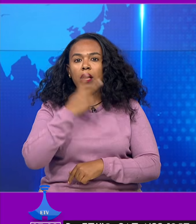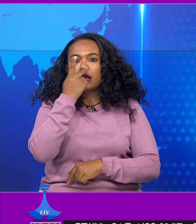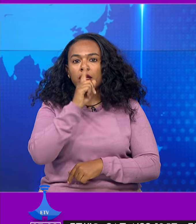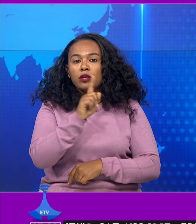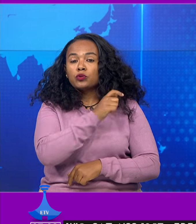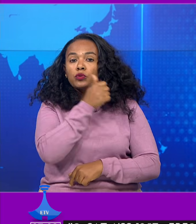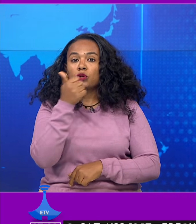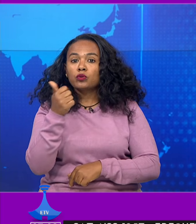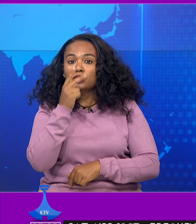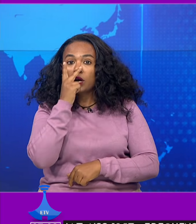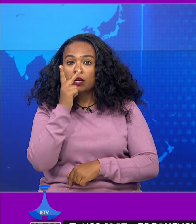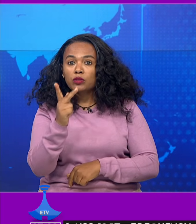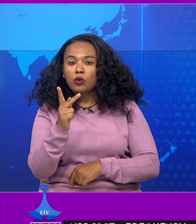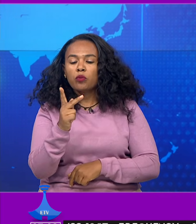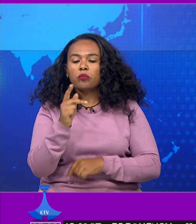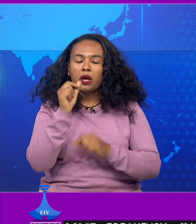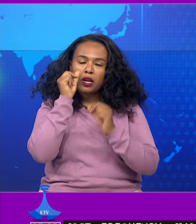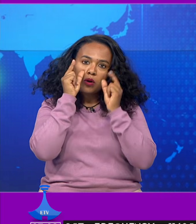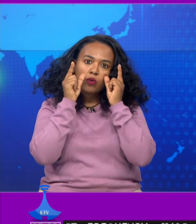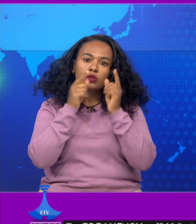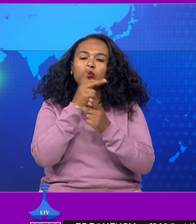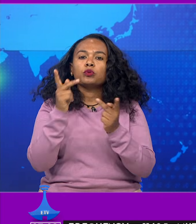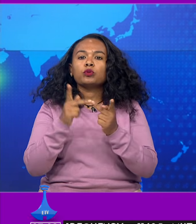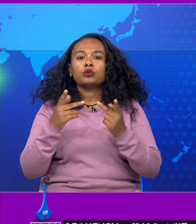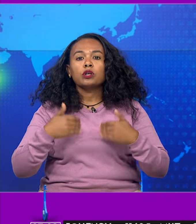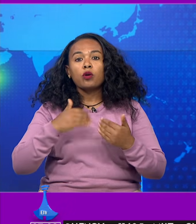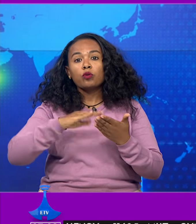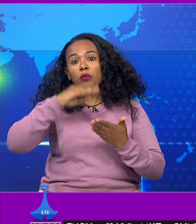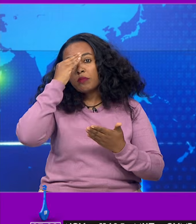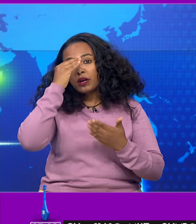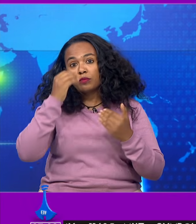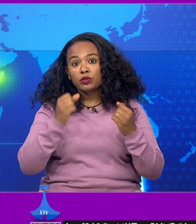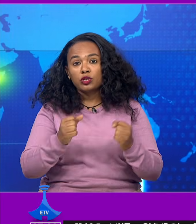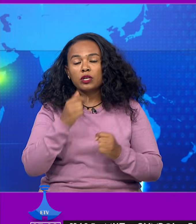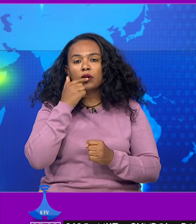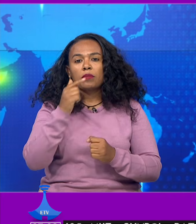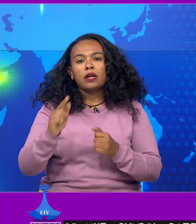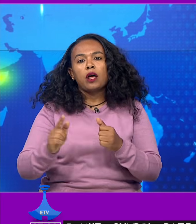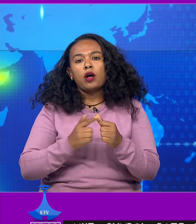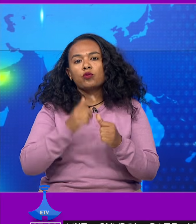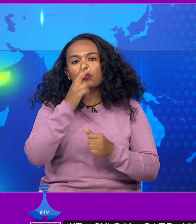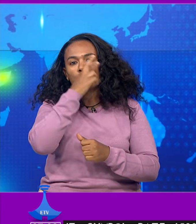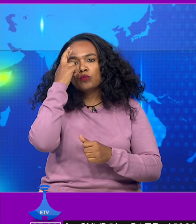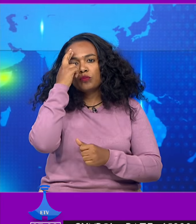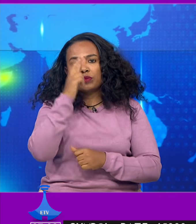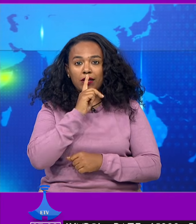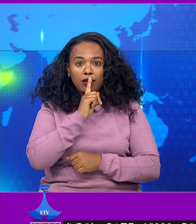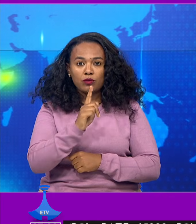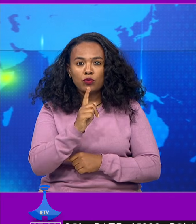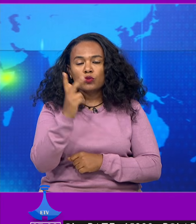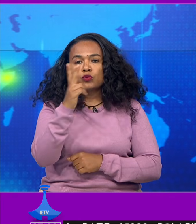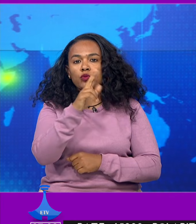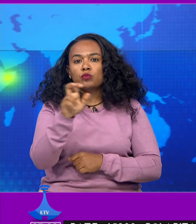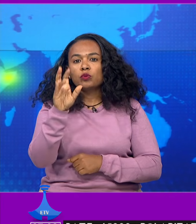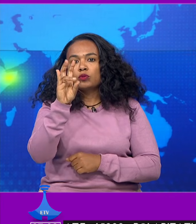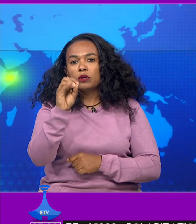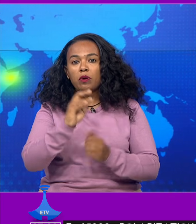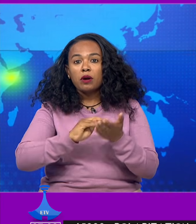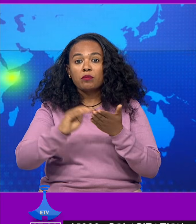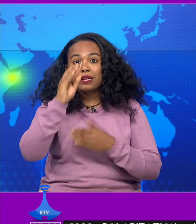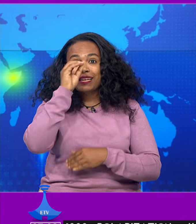አይተው የሚያነቋቋቸው ስፍራዎች ካሉ ለመማር ብንችል የሚል አንዱ ምክንያት ነው። 370 ሚሊዮን ሰው